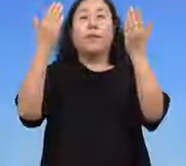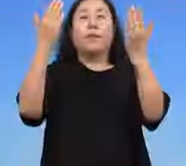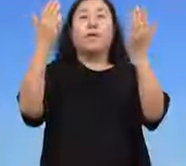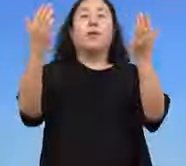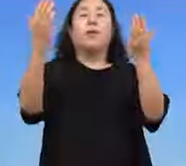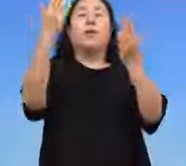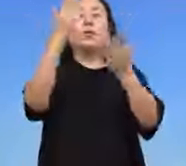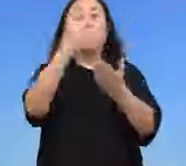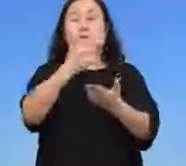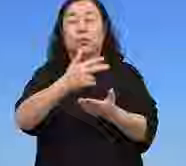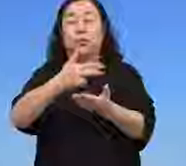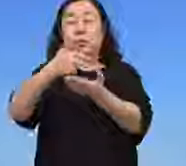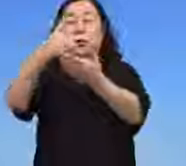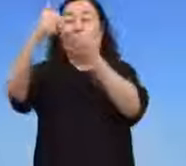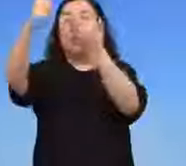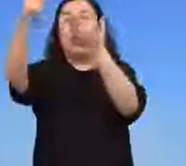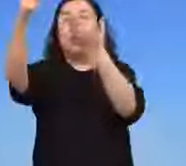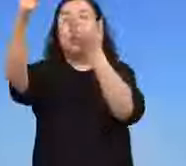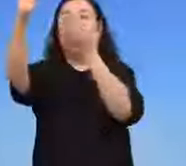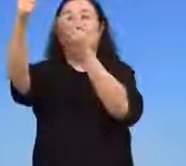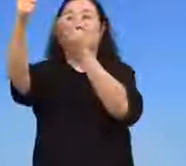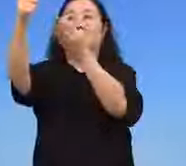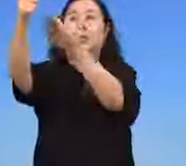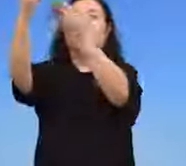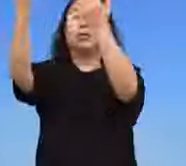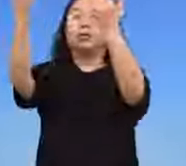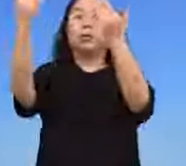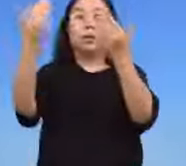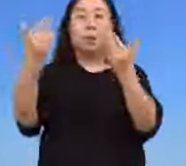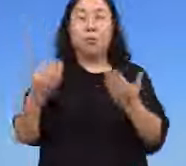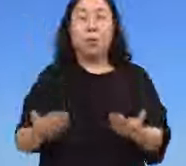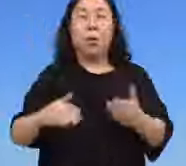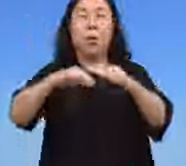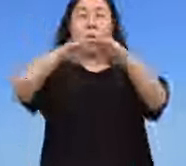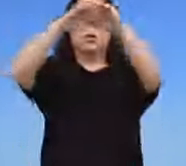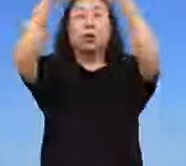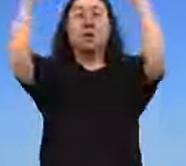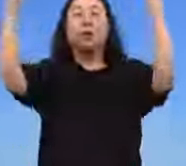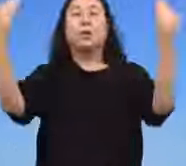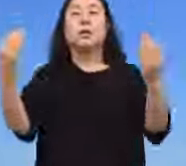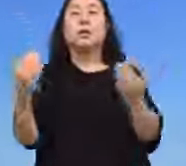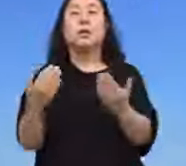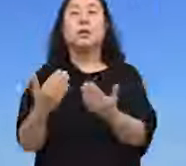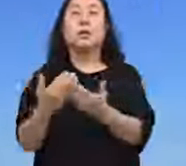말할 수 없는 감격으로 주께서 주신 모든 은혜